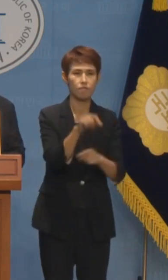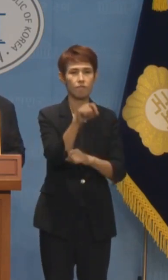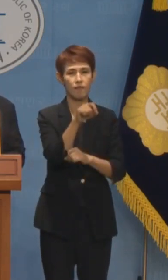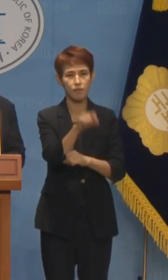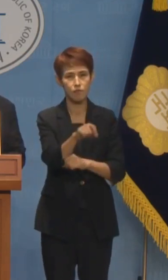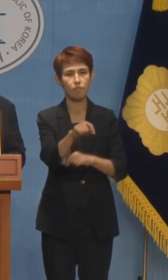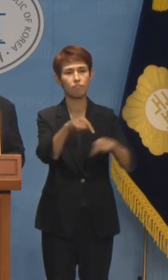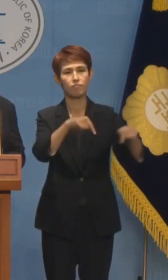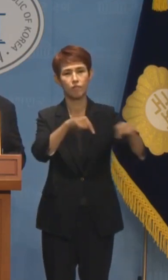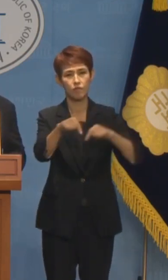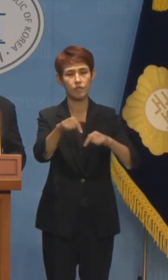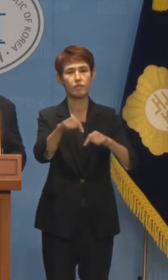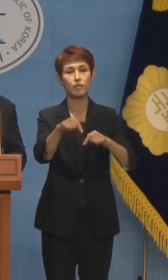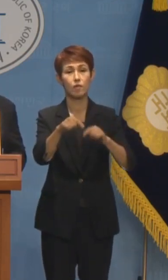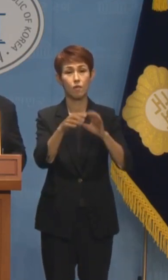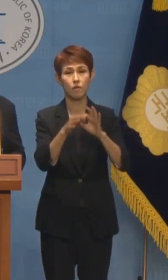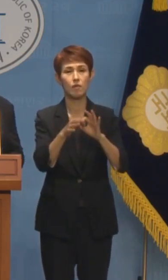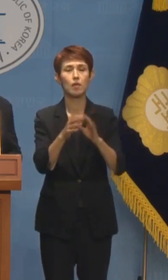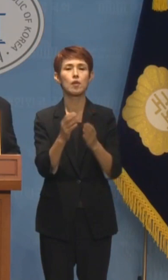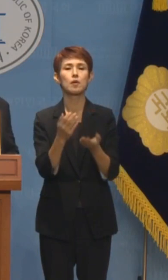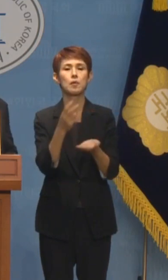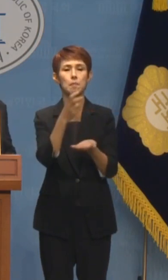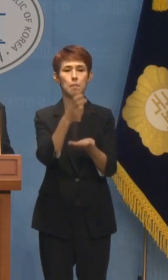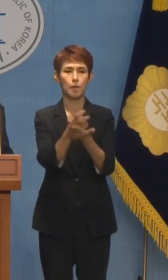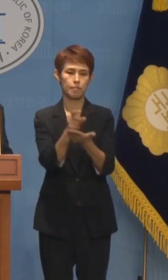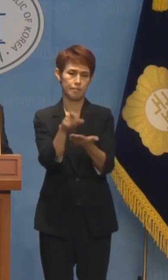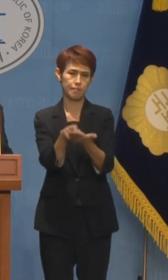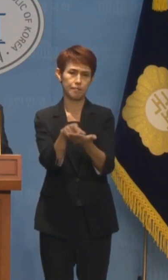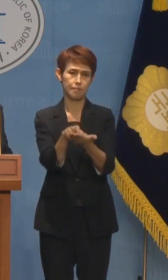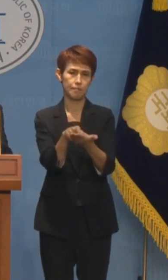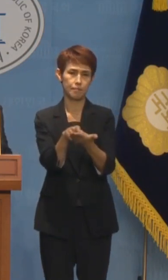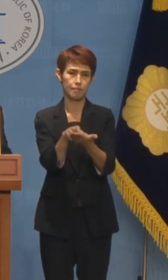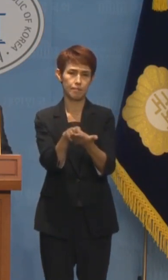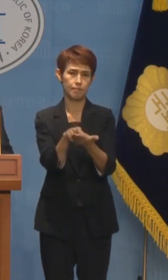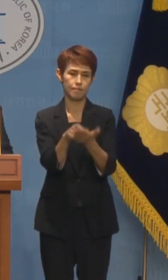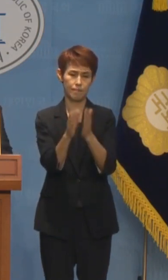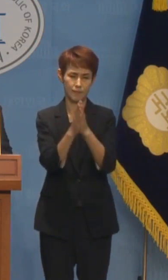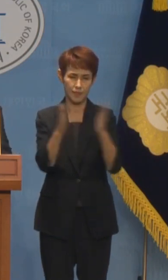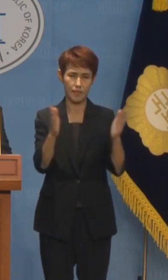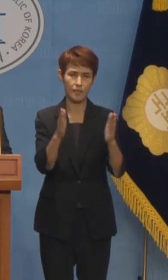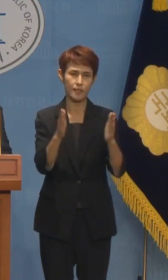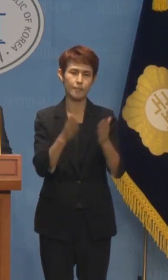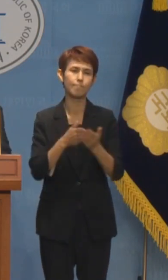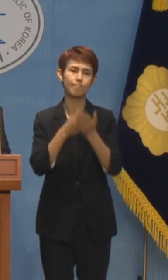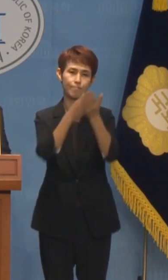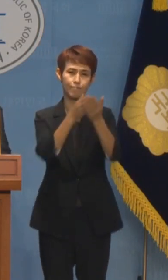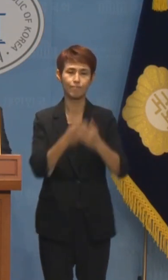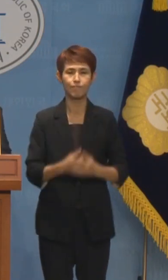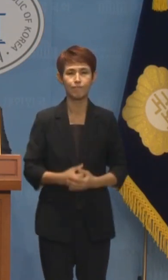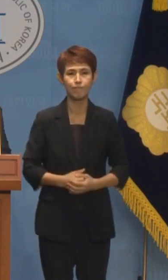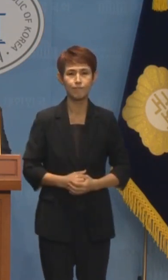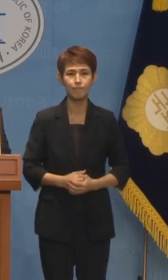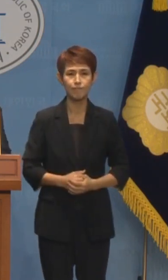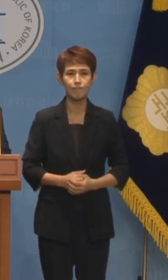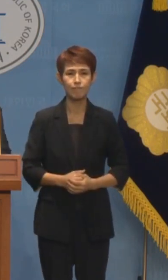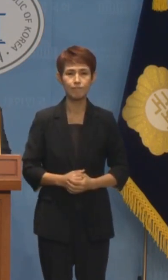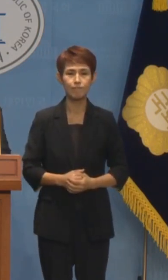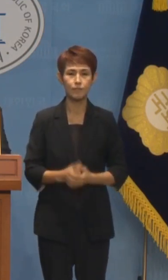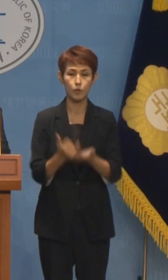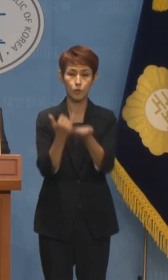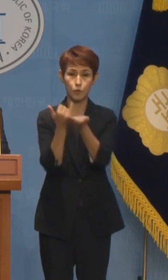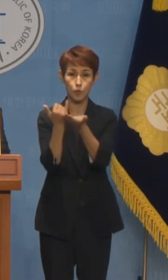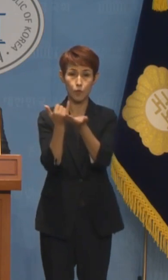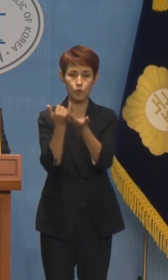행정적인 법적 강제적인 제도가 도입되기를 저희가 촉구를 합니다 그래서이 국가 기념일 재정을 위한